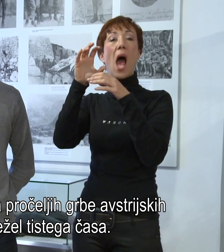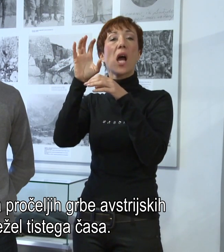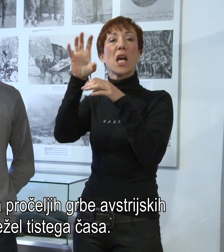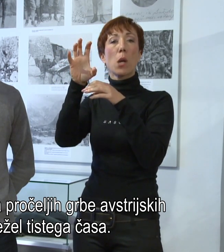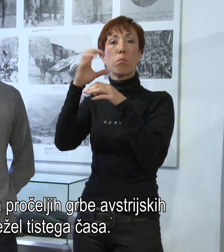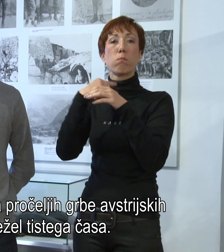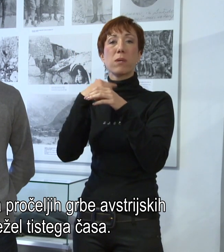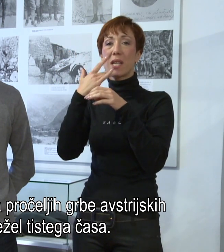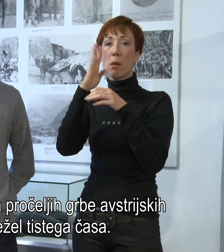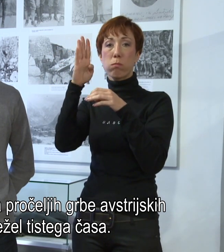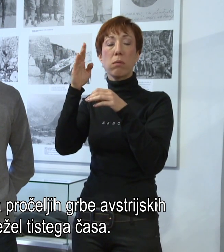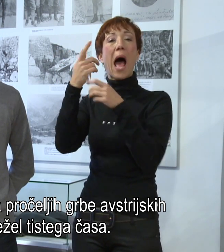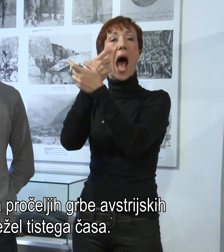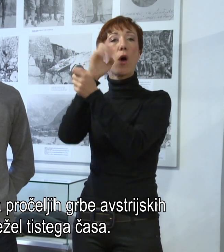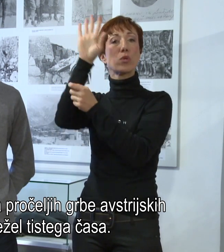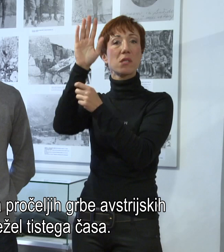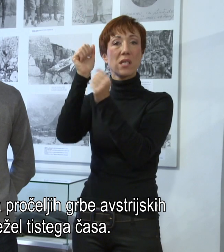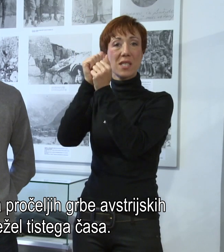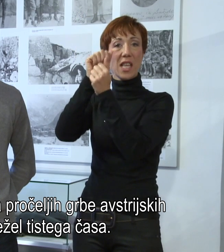grbe avstrijskih dežel iz tega časa.